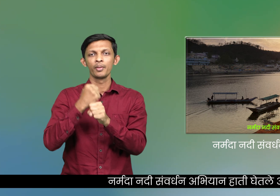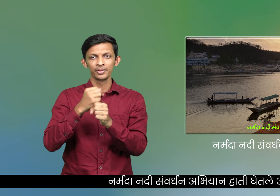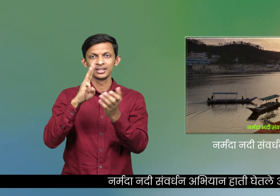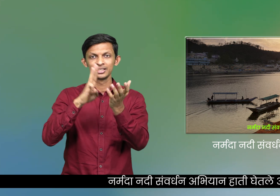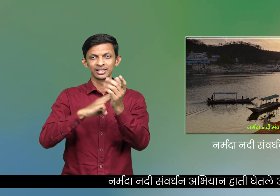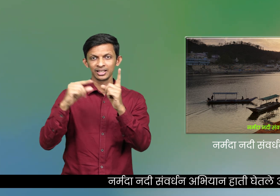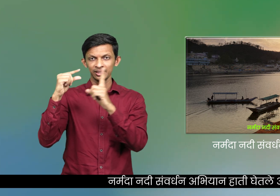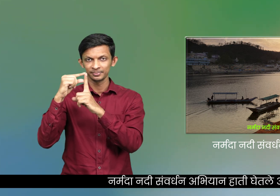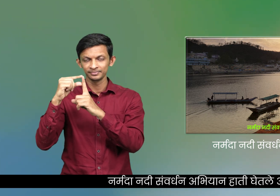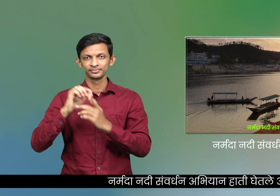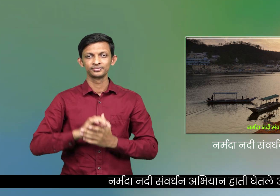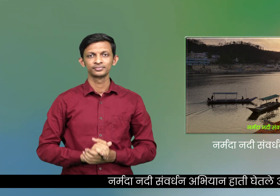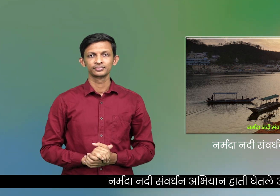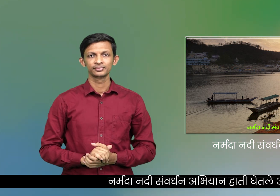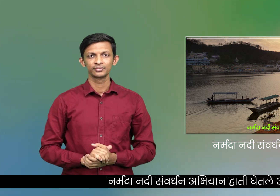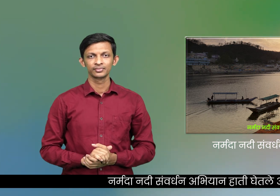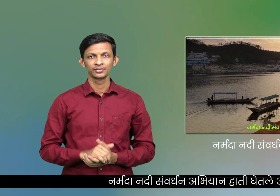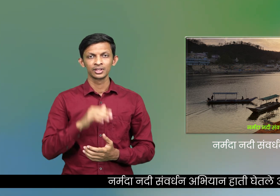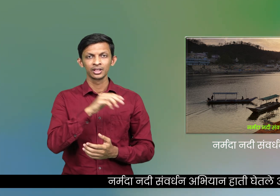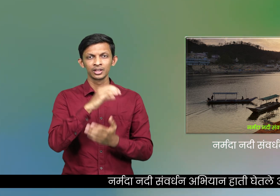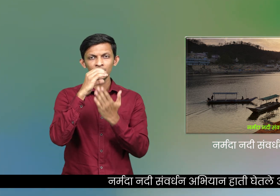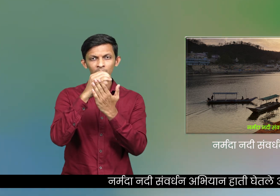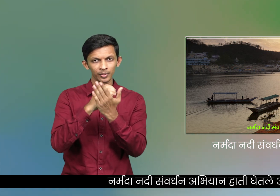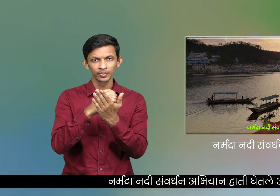नर्मदा नदी संवर्धन अभियान हाती घेतलं आहे.